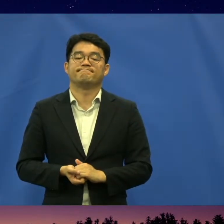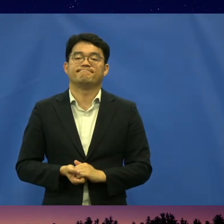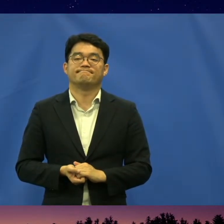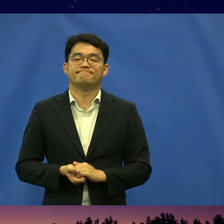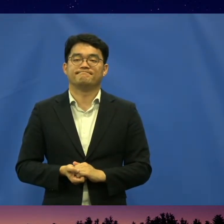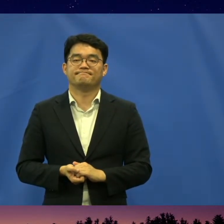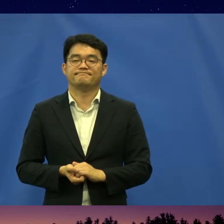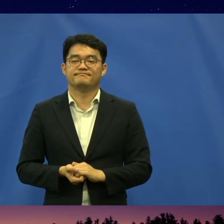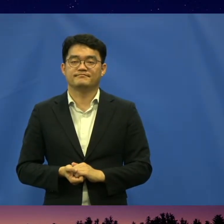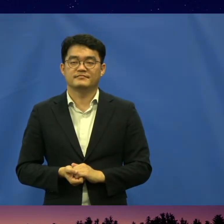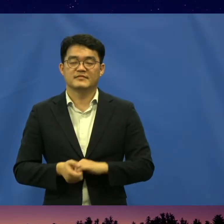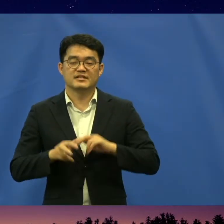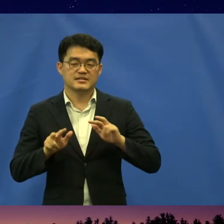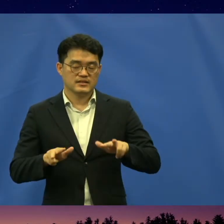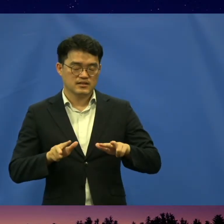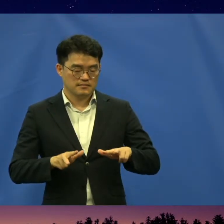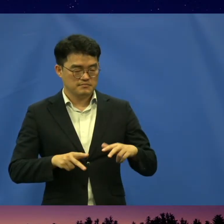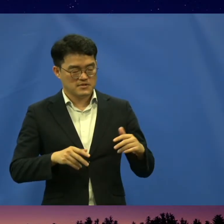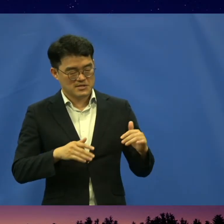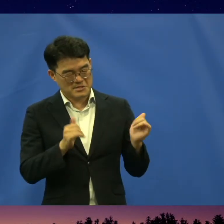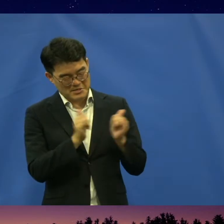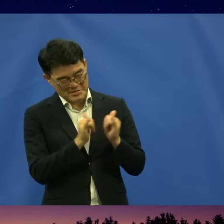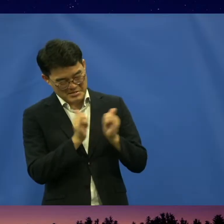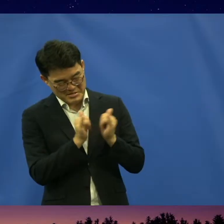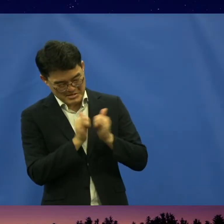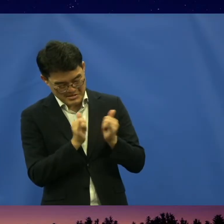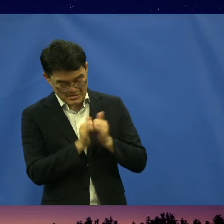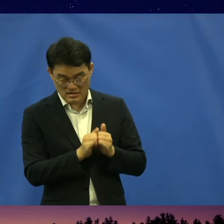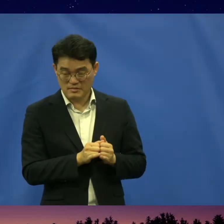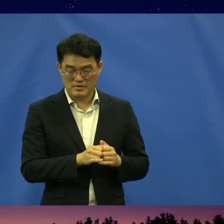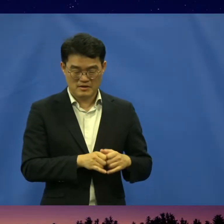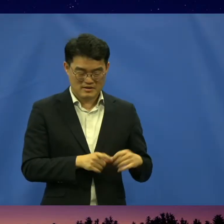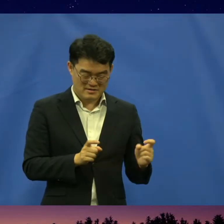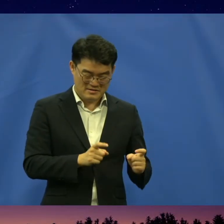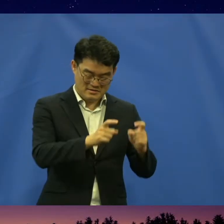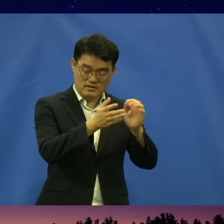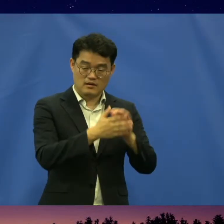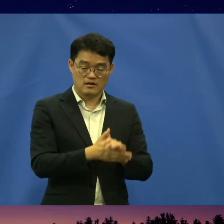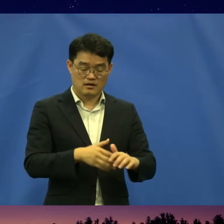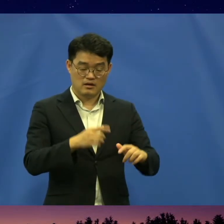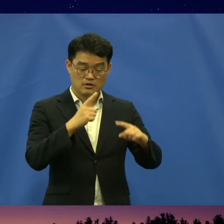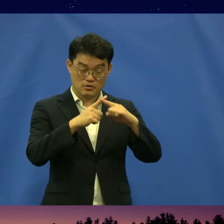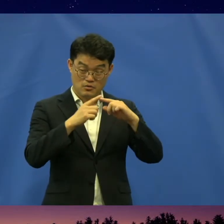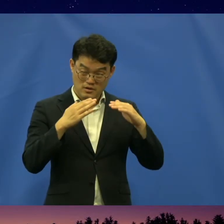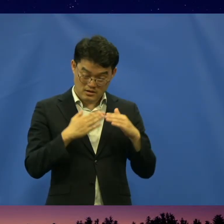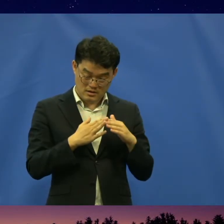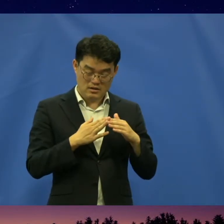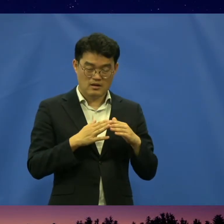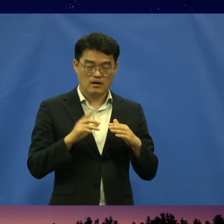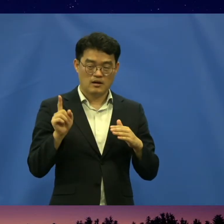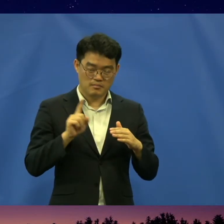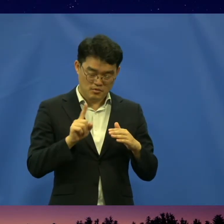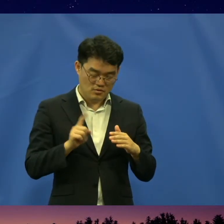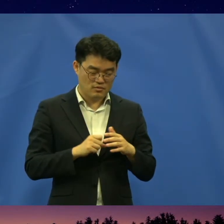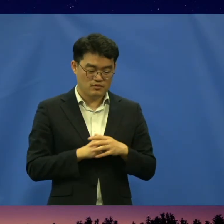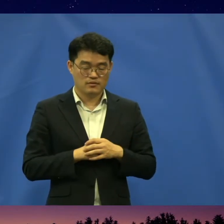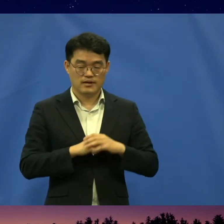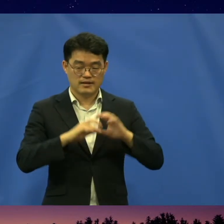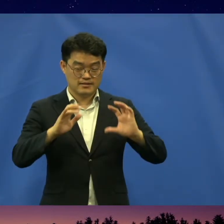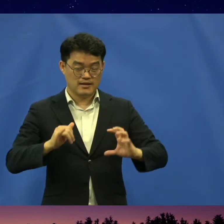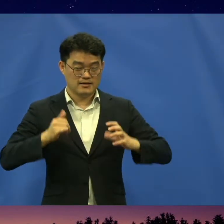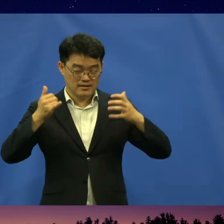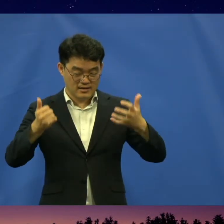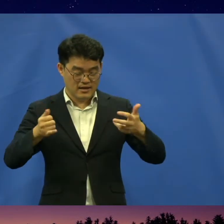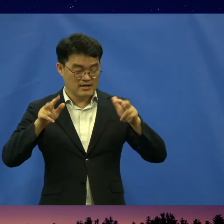이게 막 전쟁을 만들고 이간질을 하고 사람들을 갈라치고 교회를 분열시키고 세상을 그냥 온통 지금 막